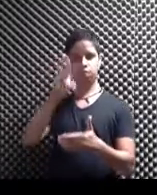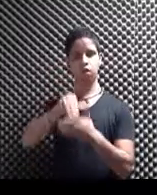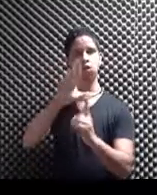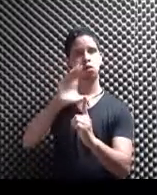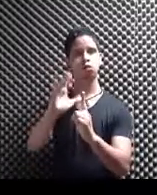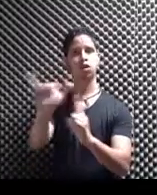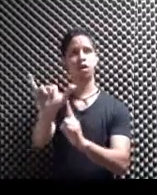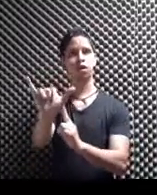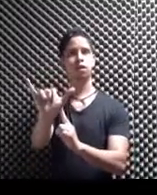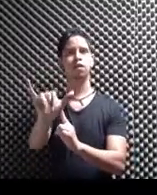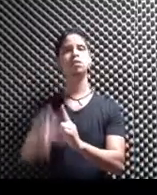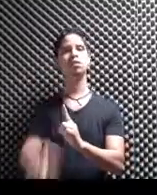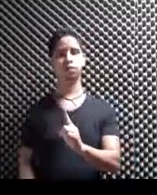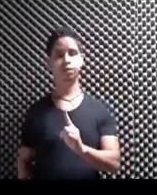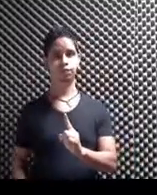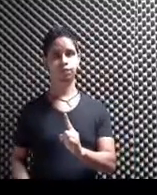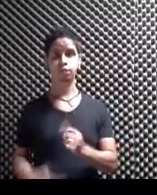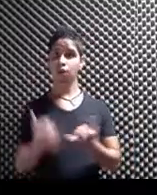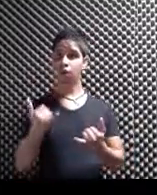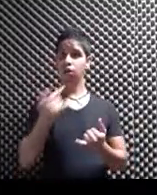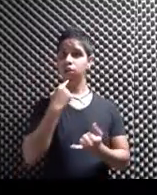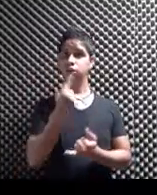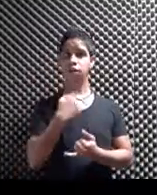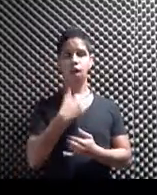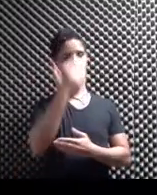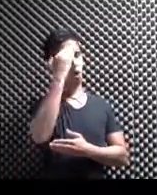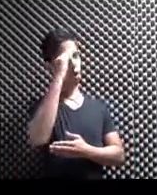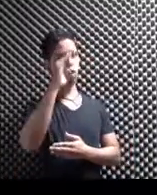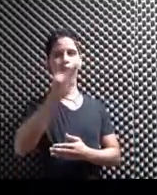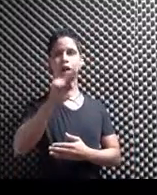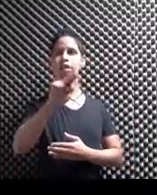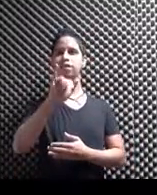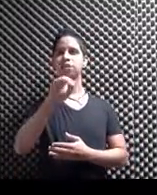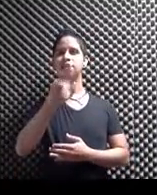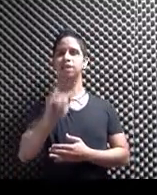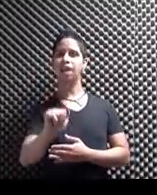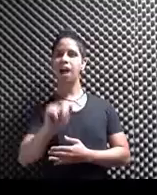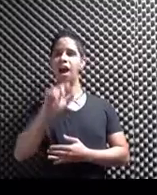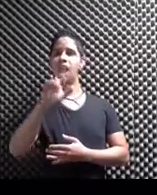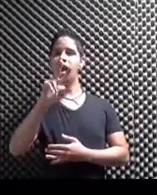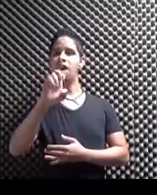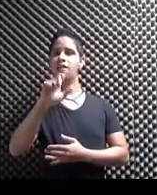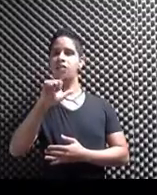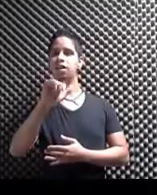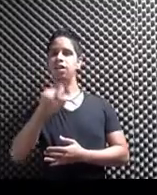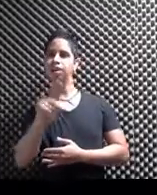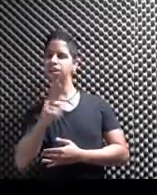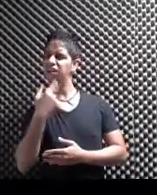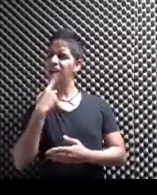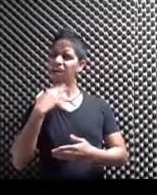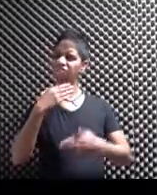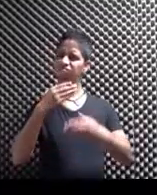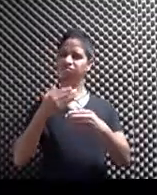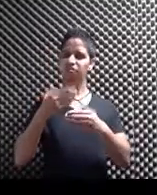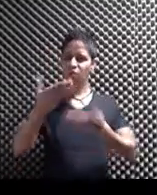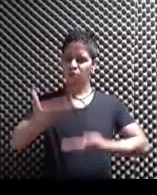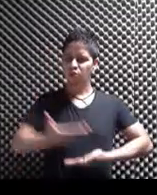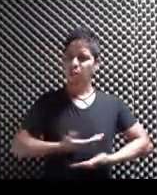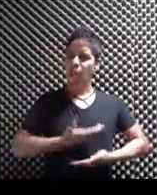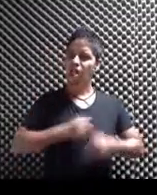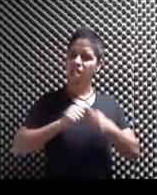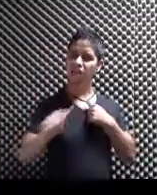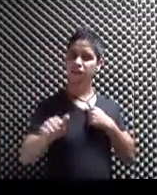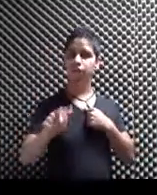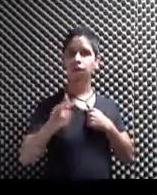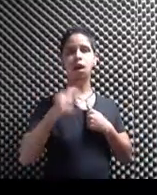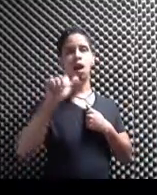Exacto. Y entonces, ahora sí. Hola, Nidia Vélez, ¿cómo estás? Qué introducción, ¿eh? Hola. AT